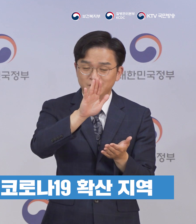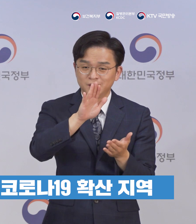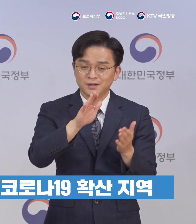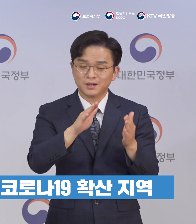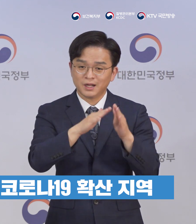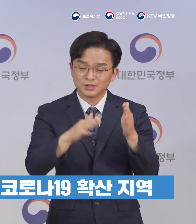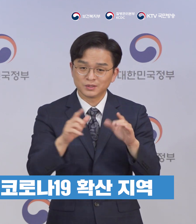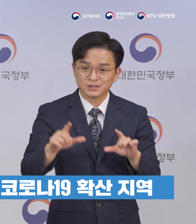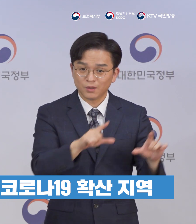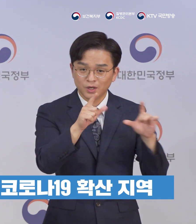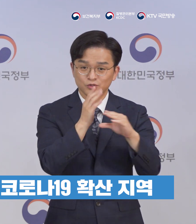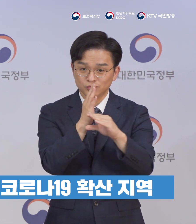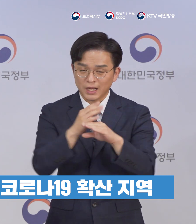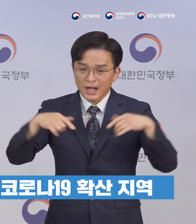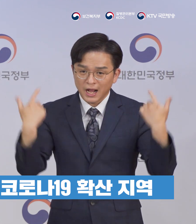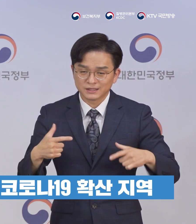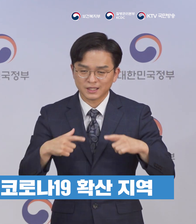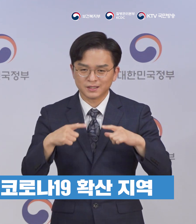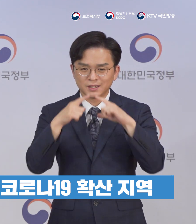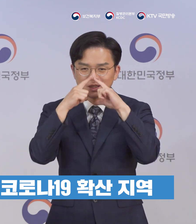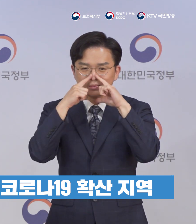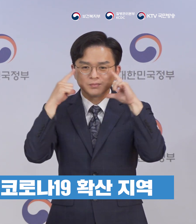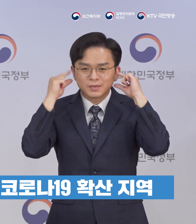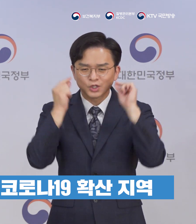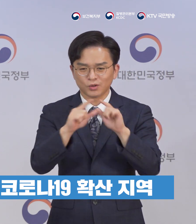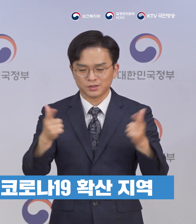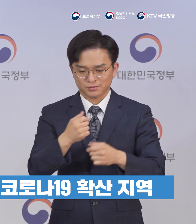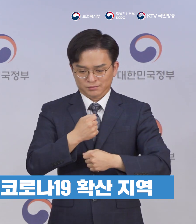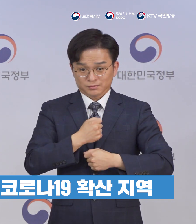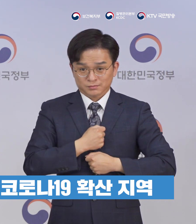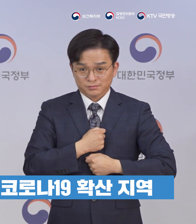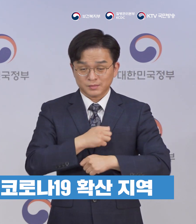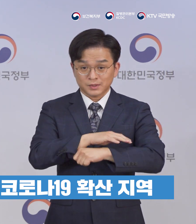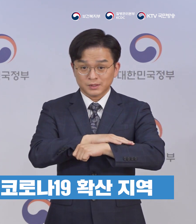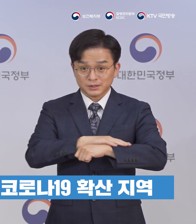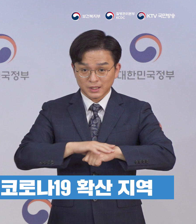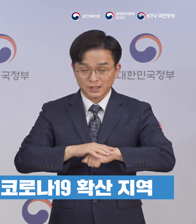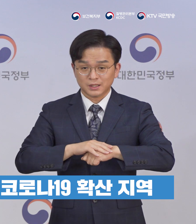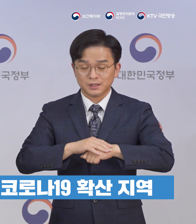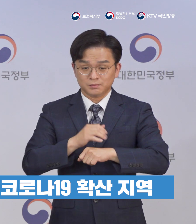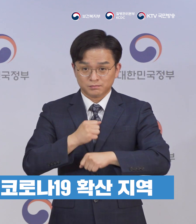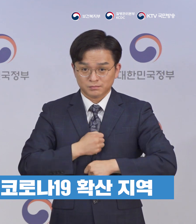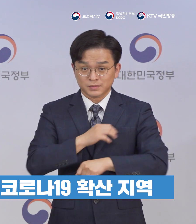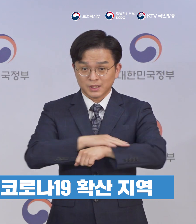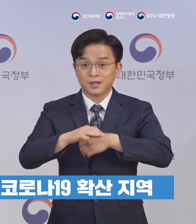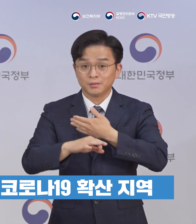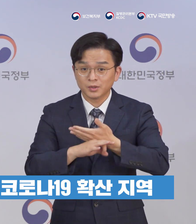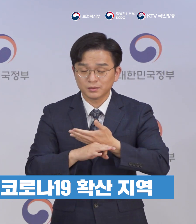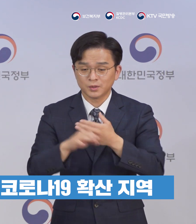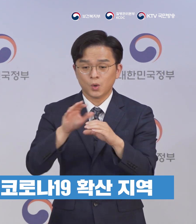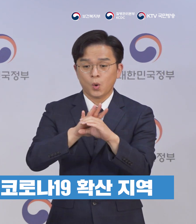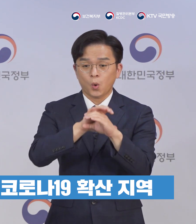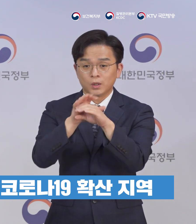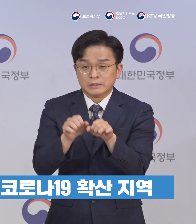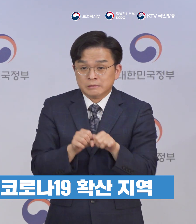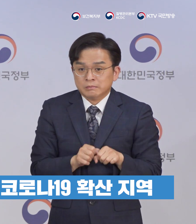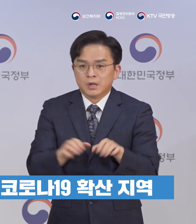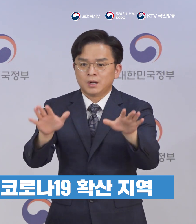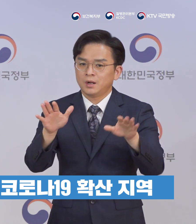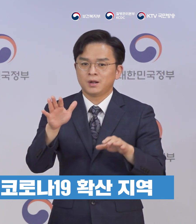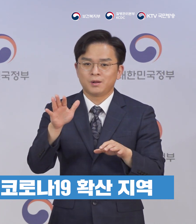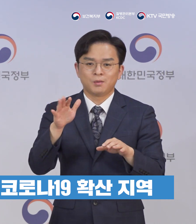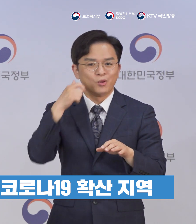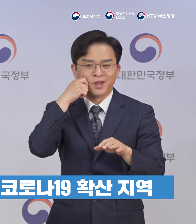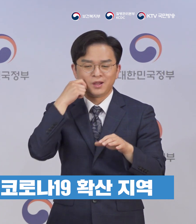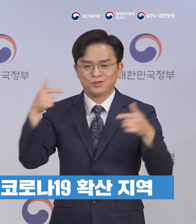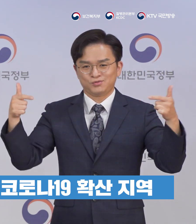방역수칙을 철저히 지킨다면 코로나19의 전파 속도를 지연시키고 확산 규모를